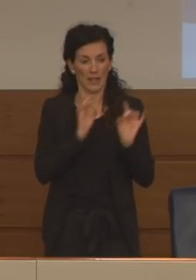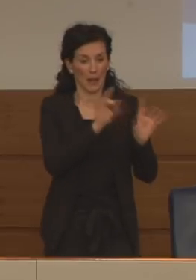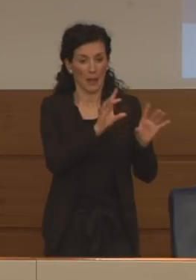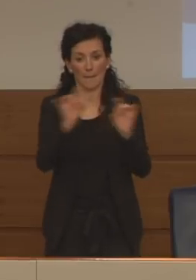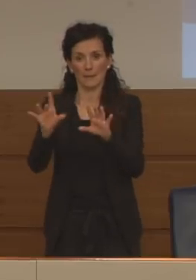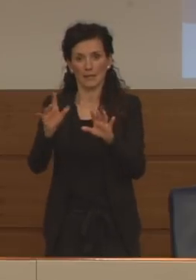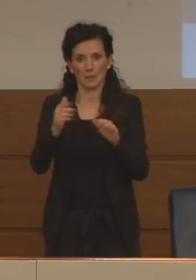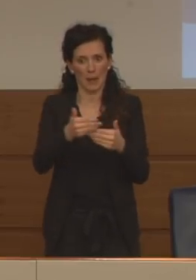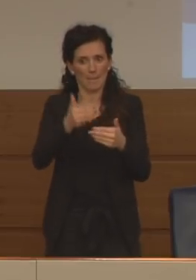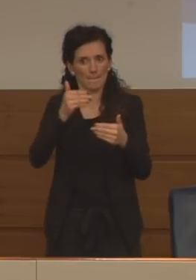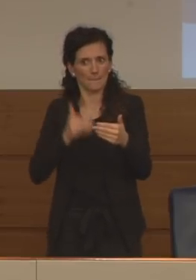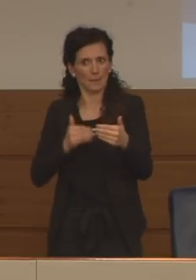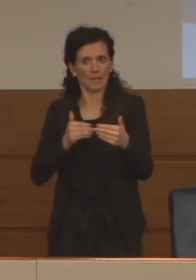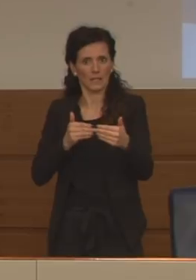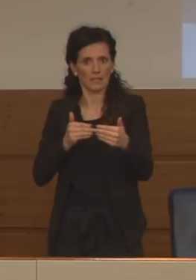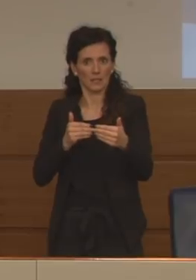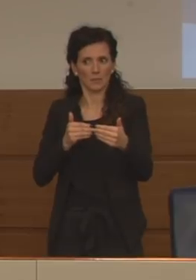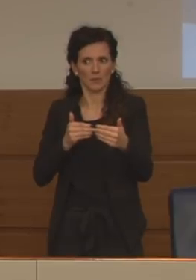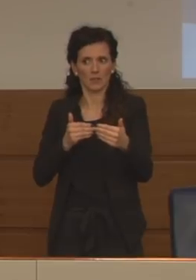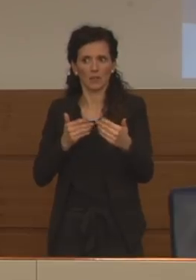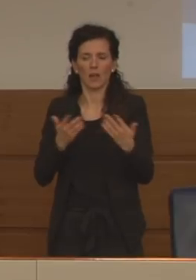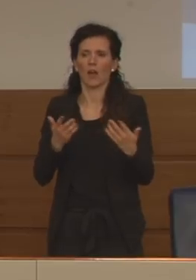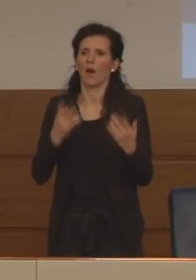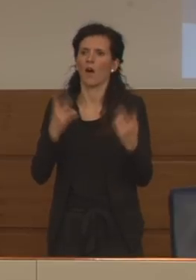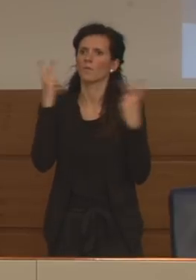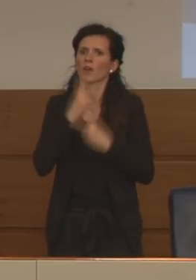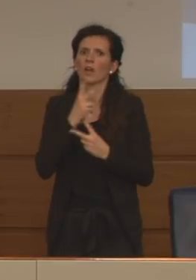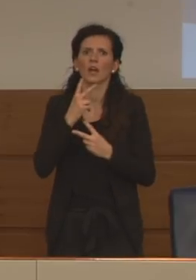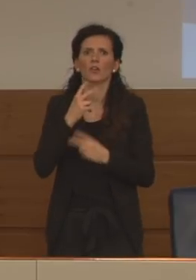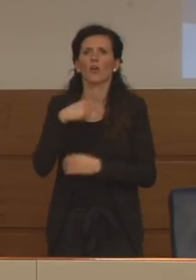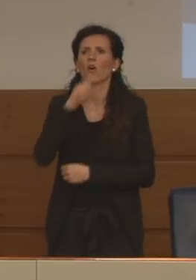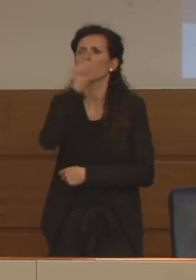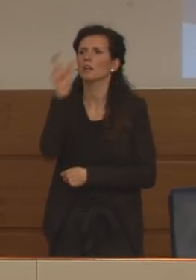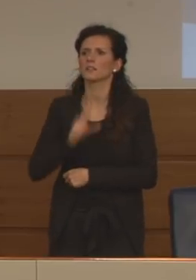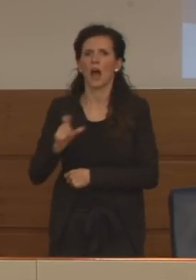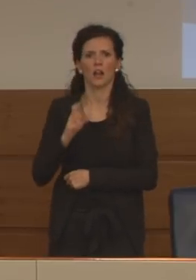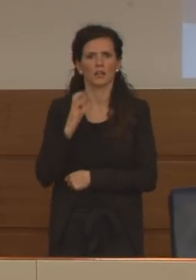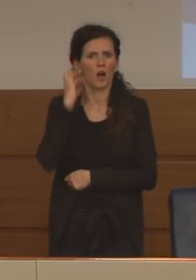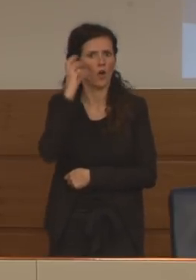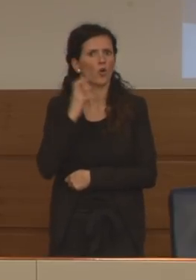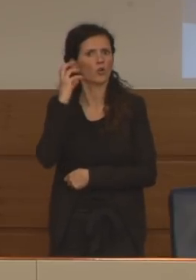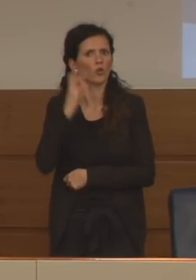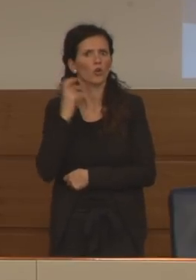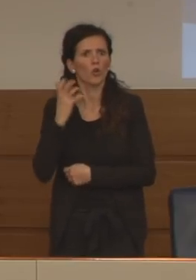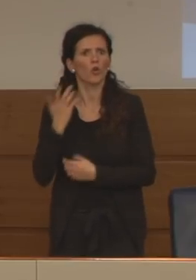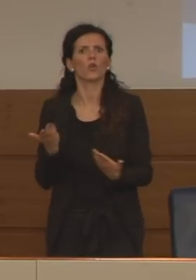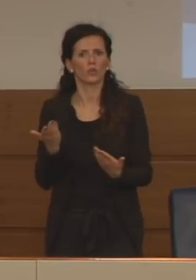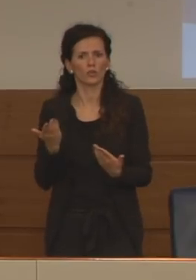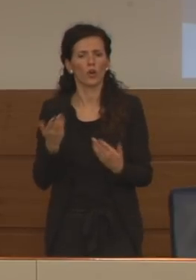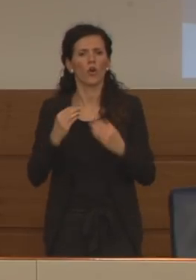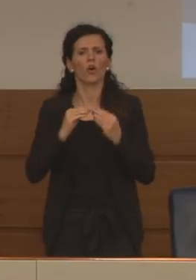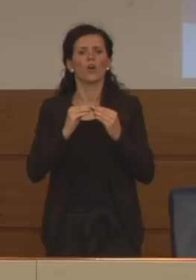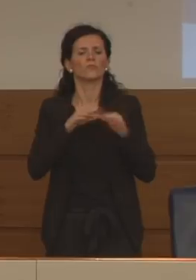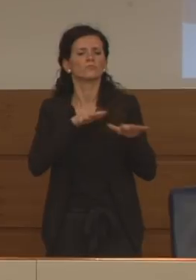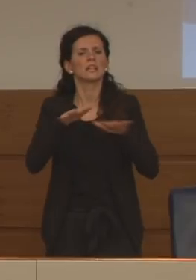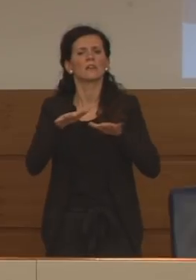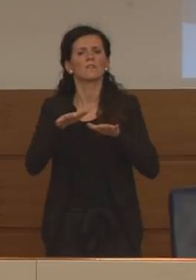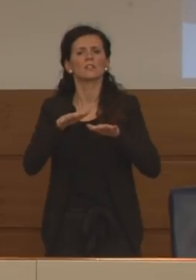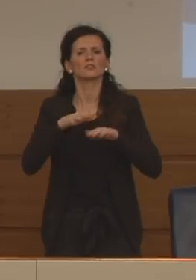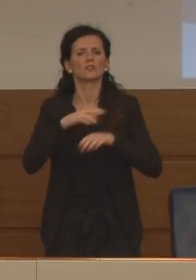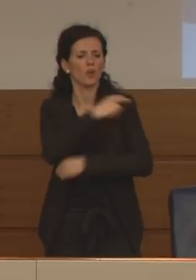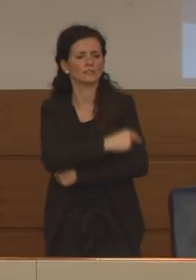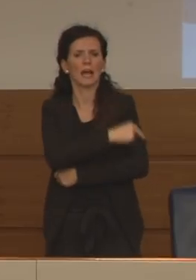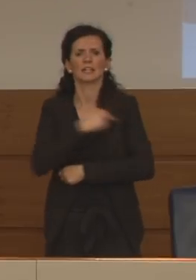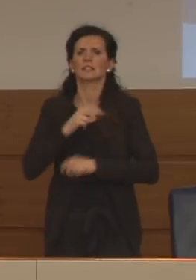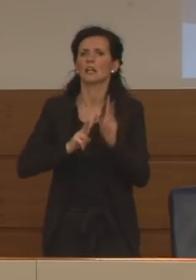uno dei vanti è stato ed è uno dei vanti del nostro paese e del nostro sia servizio sanità nazionale quello di avere una